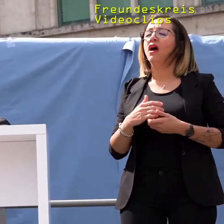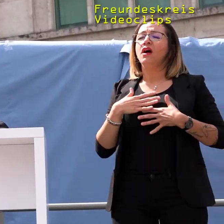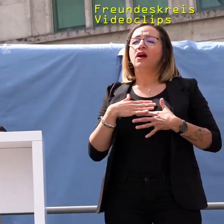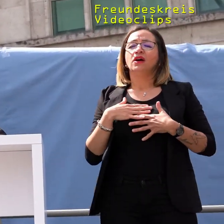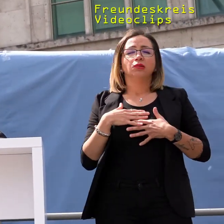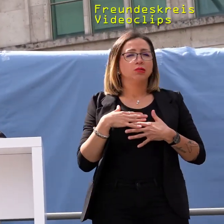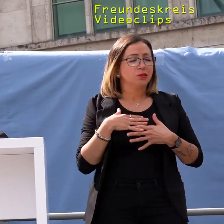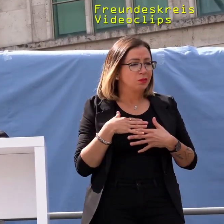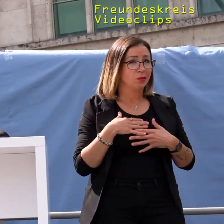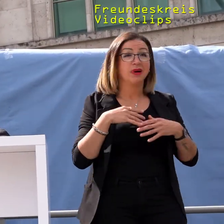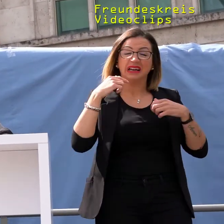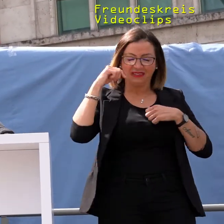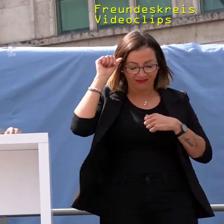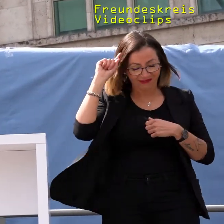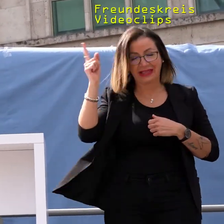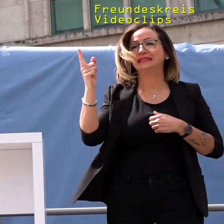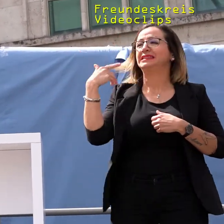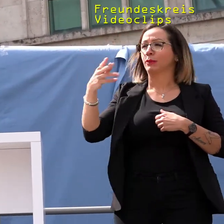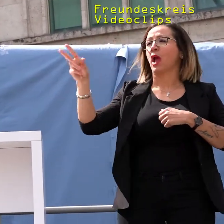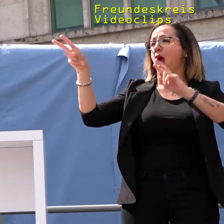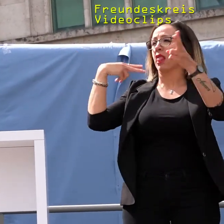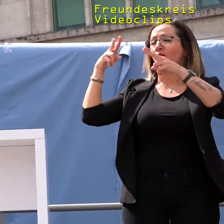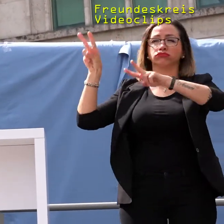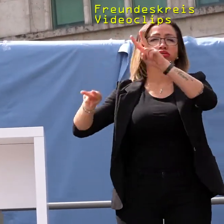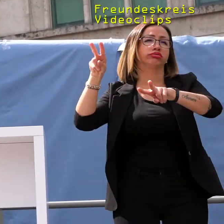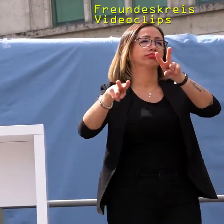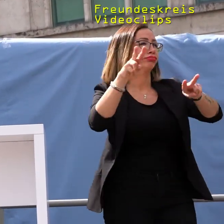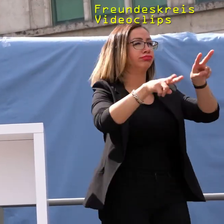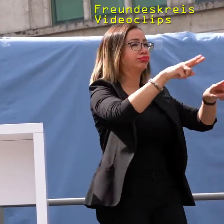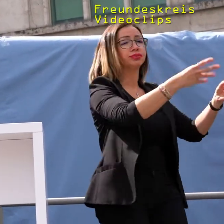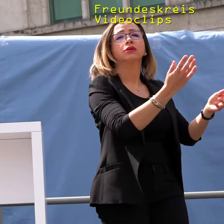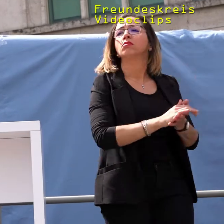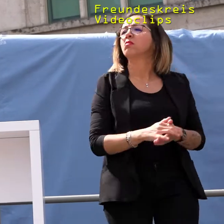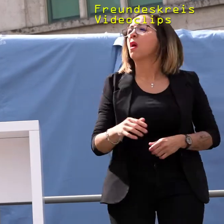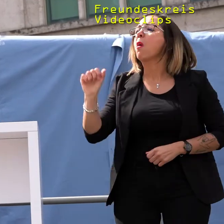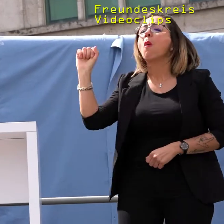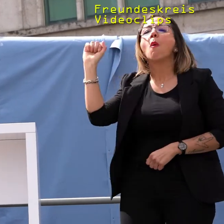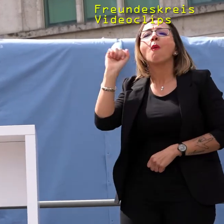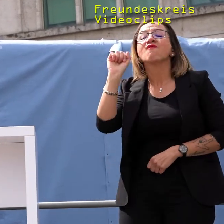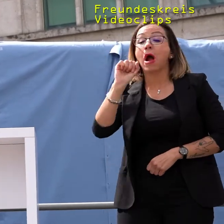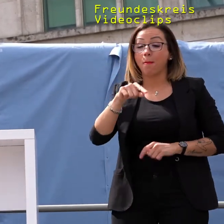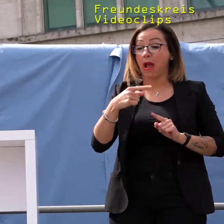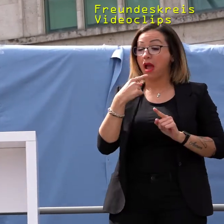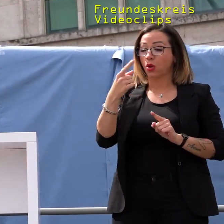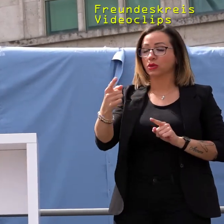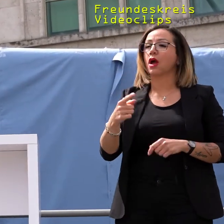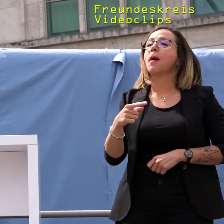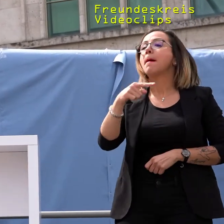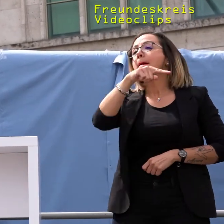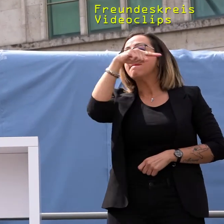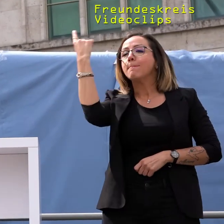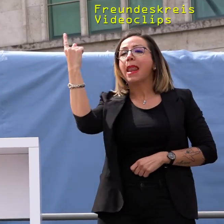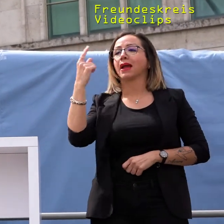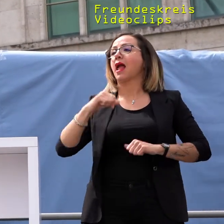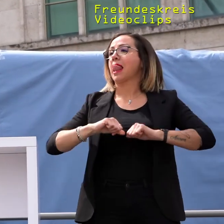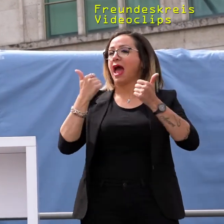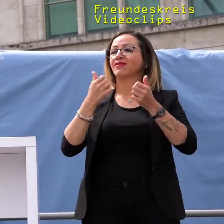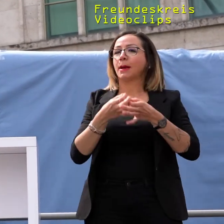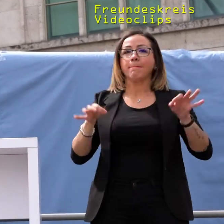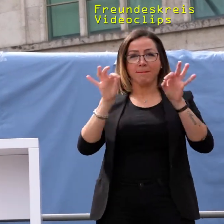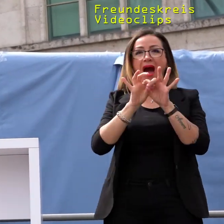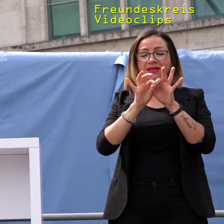auf die es viele verschiedene Antworten gibt. Warum ist die Antwort auf die Aussage Black Lives Matter häufig All Lives